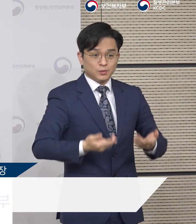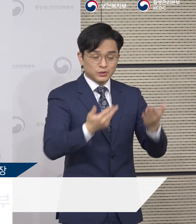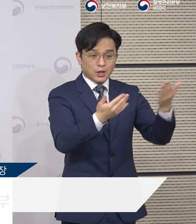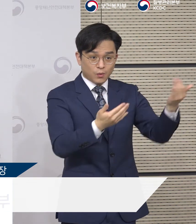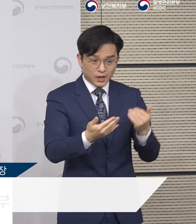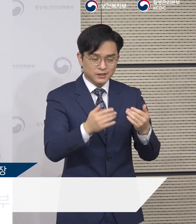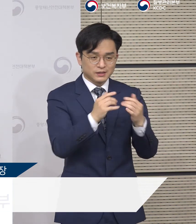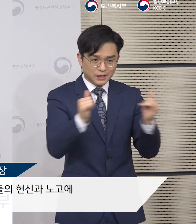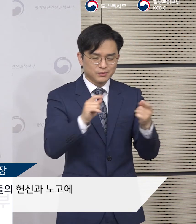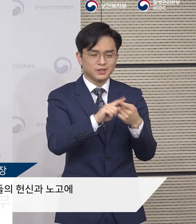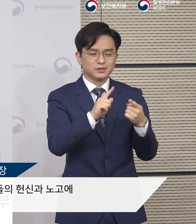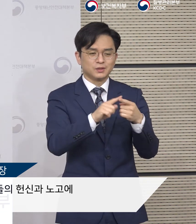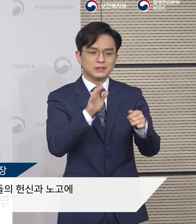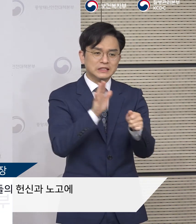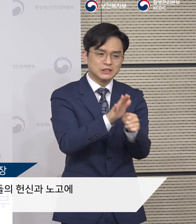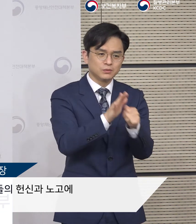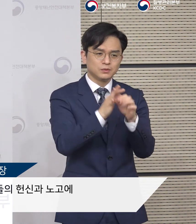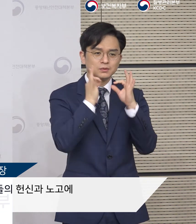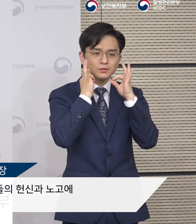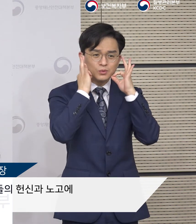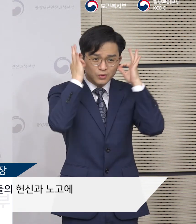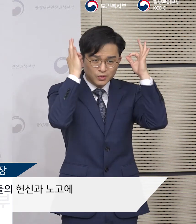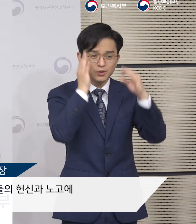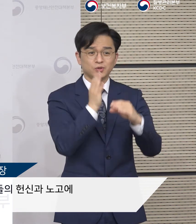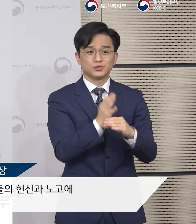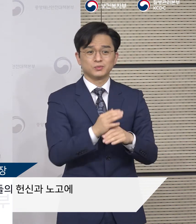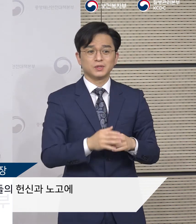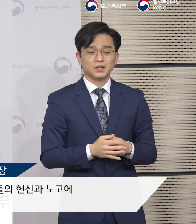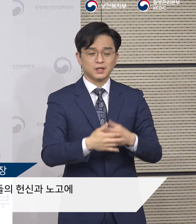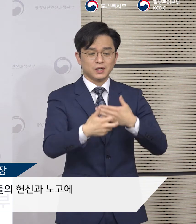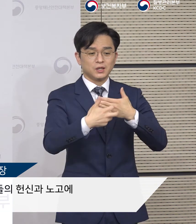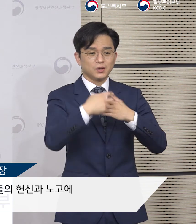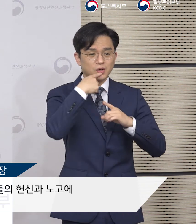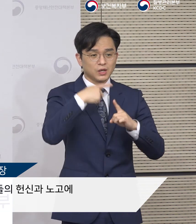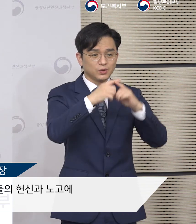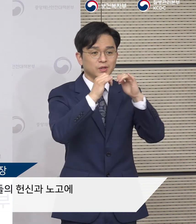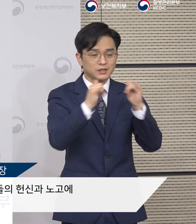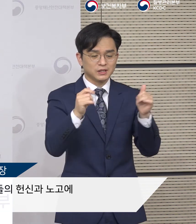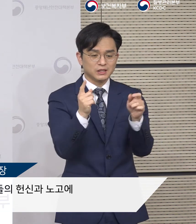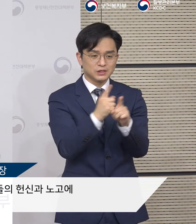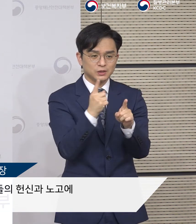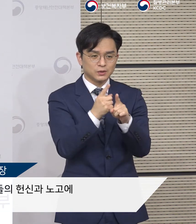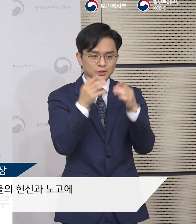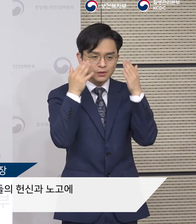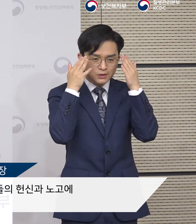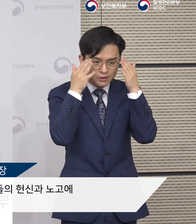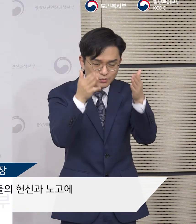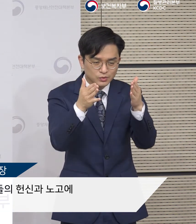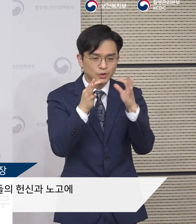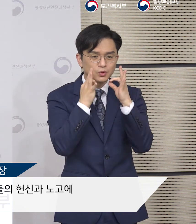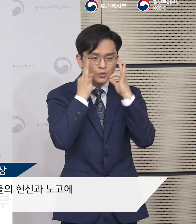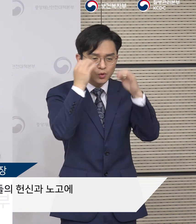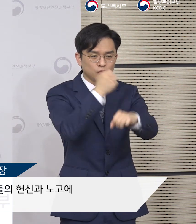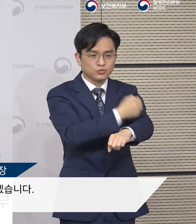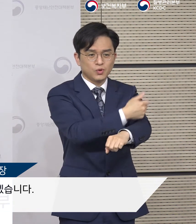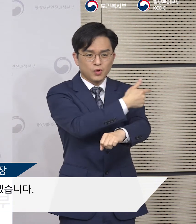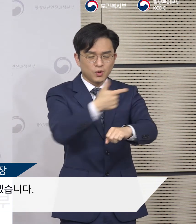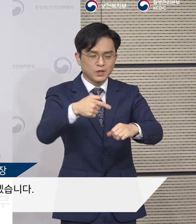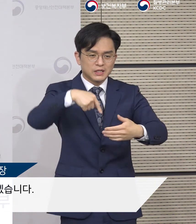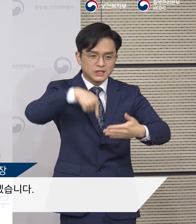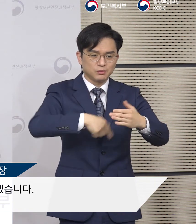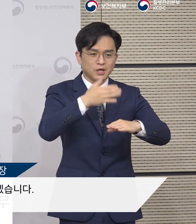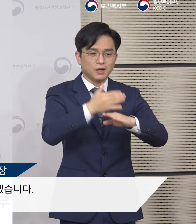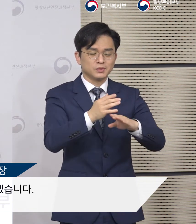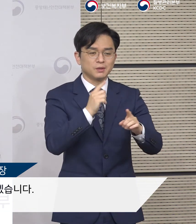않고 있습니다. 현장에서 환자 치료에 전념하고 계신 의료인들의 헌신과 노고에 다시 한번 깊은 감사를 드리고